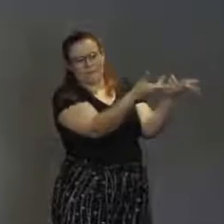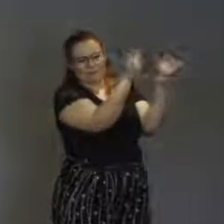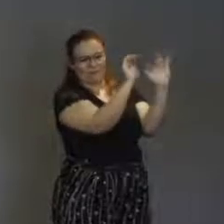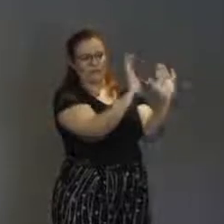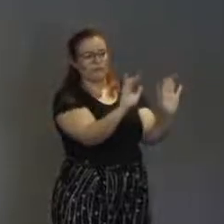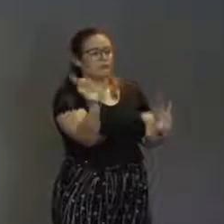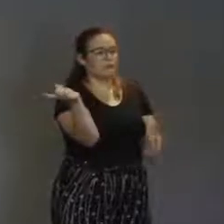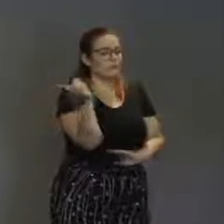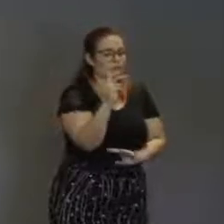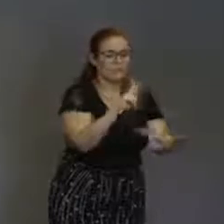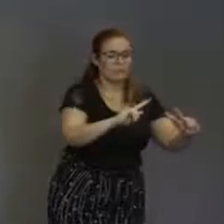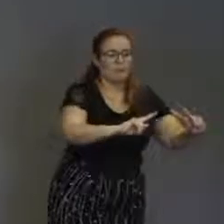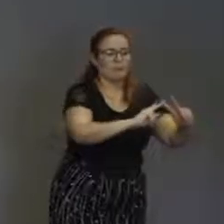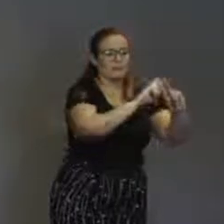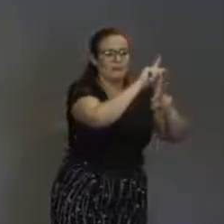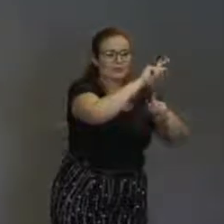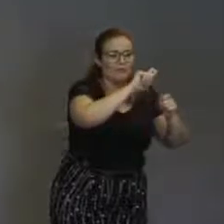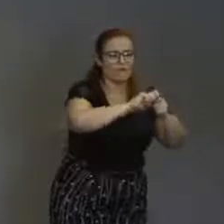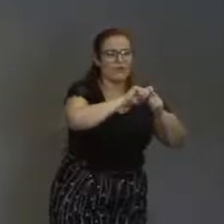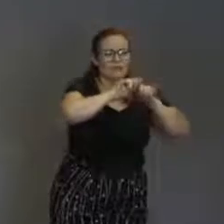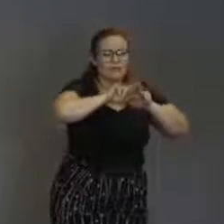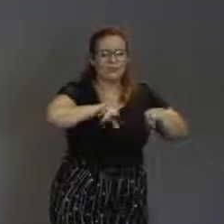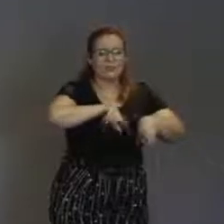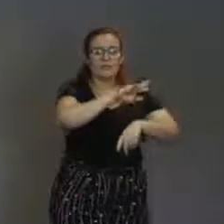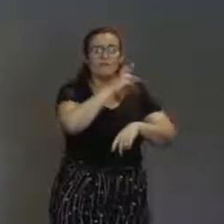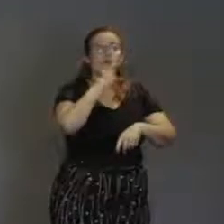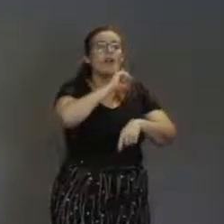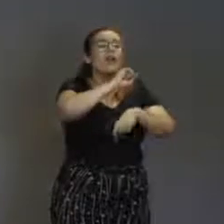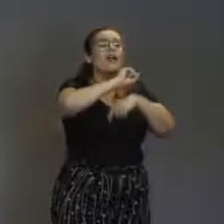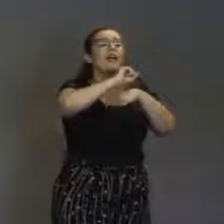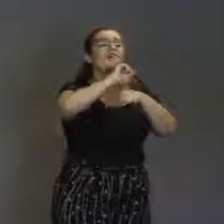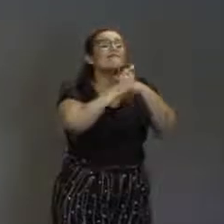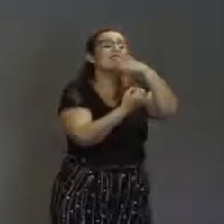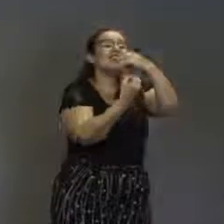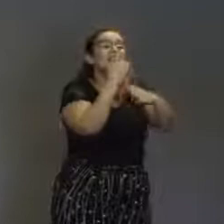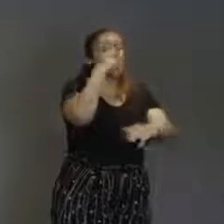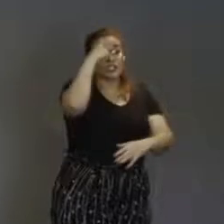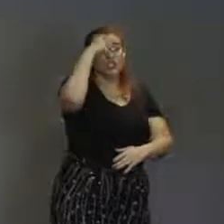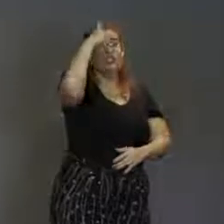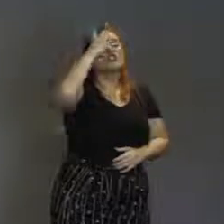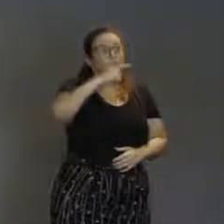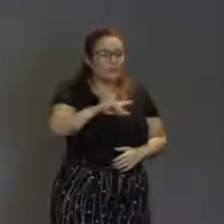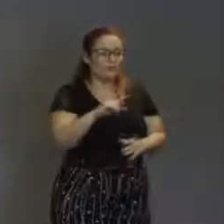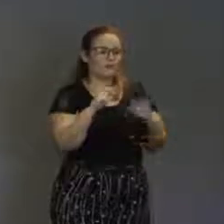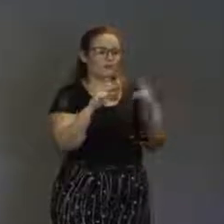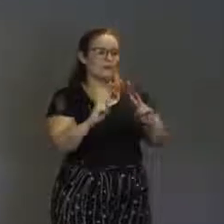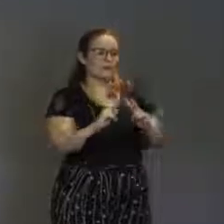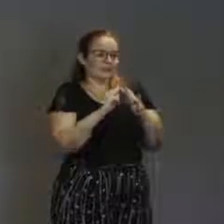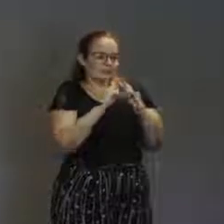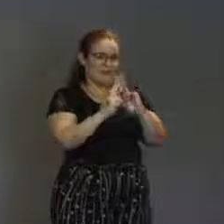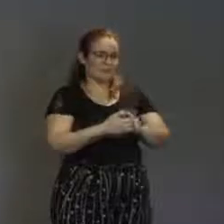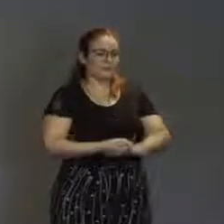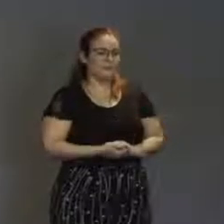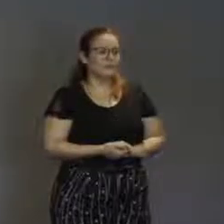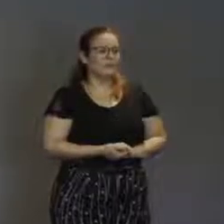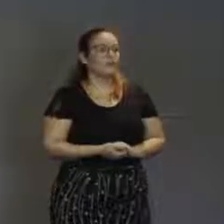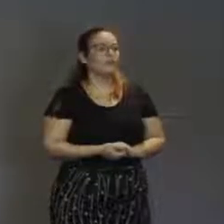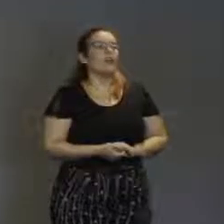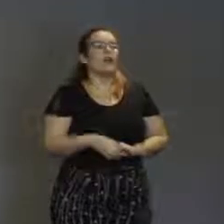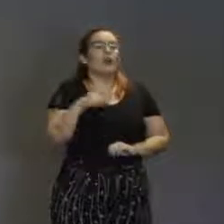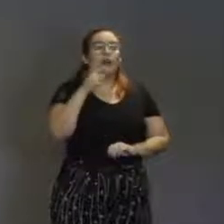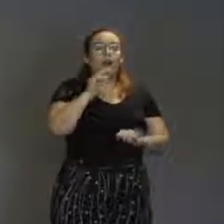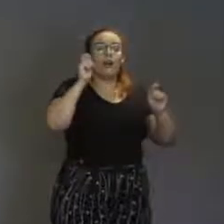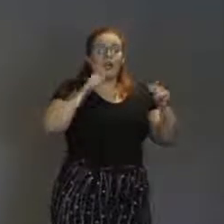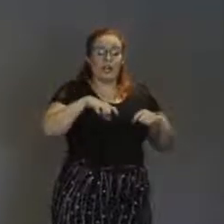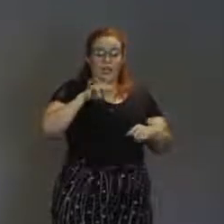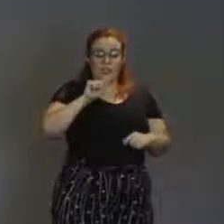muita coisa. Eles têm um programa mega chamado Reinventar Paris, enfim, um arsenal de coisas, e uma delas é justamente capitaneada pela Agência